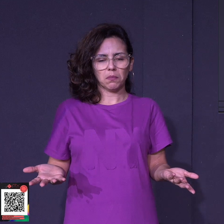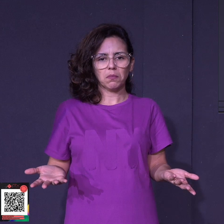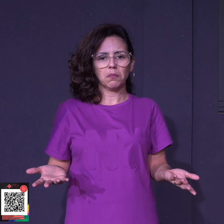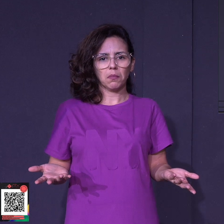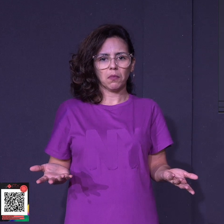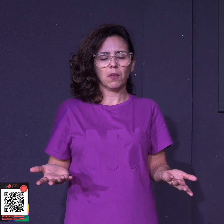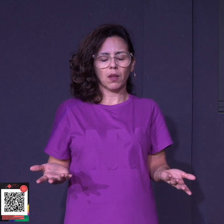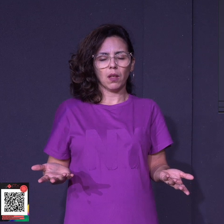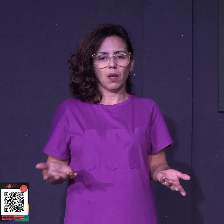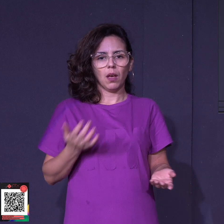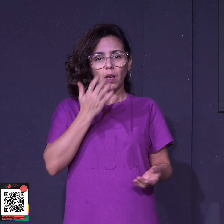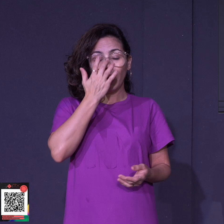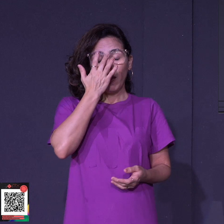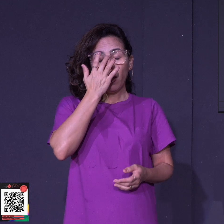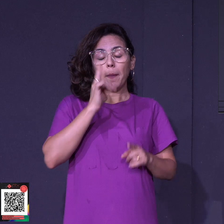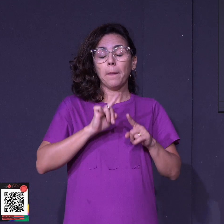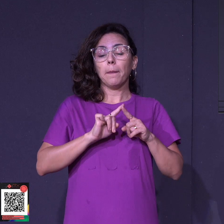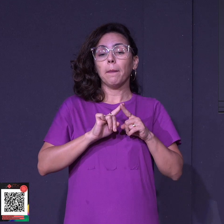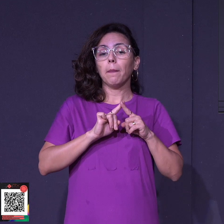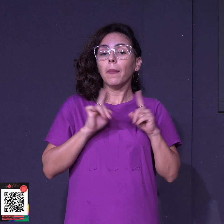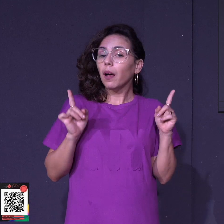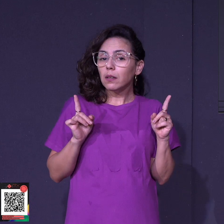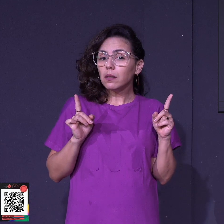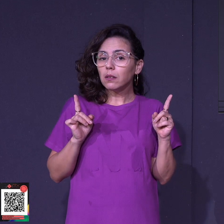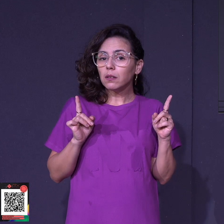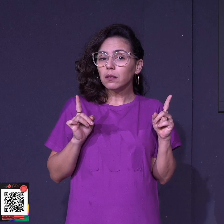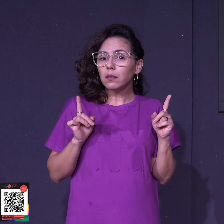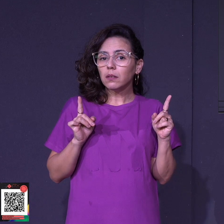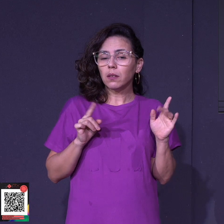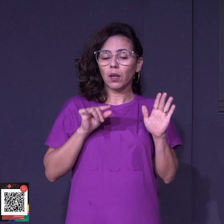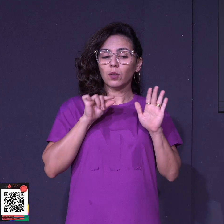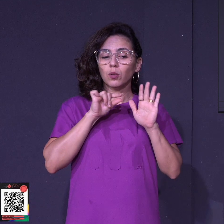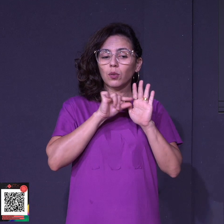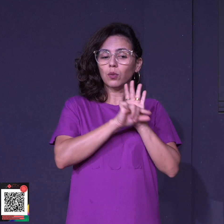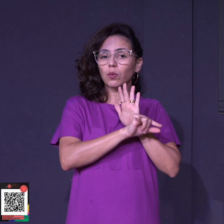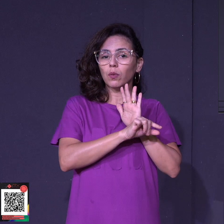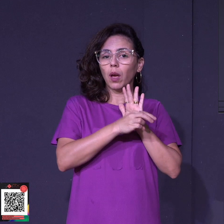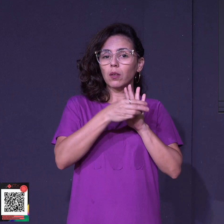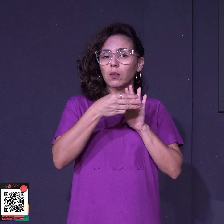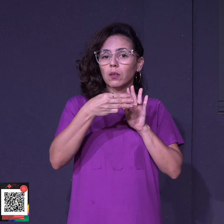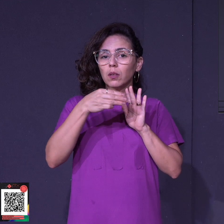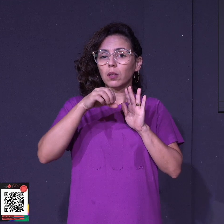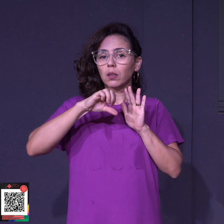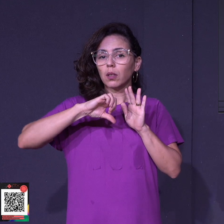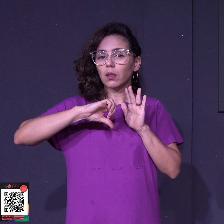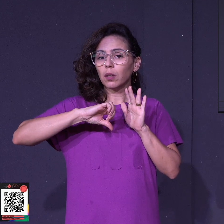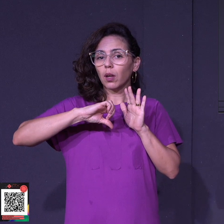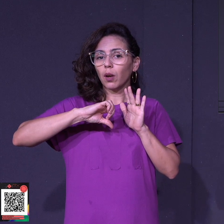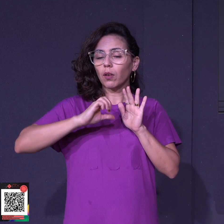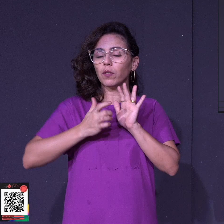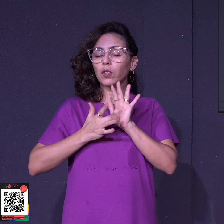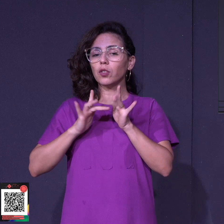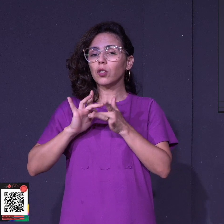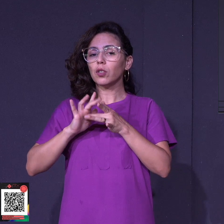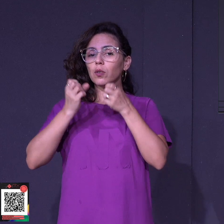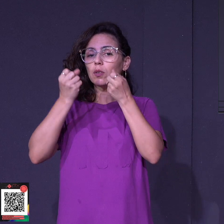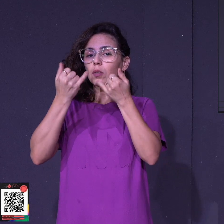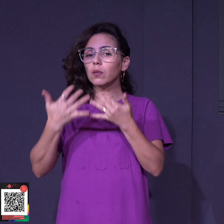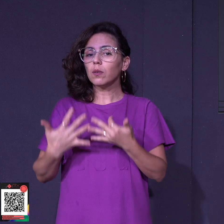39? O que Jesus está nos ensinando? Jesus, com toda a autoridade, ele diz